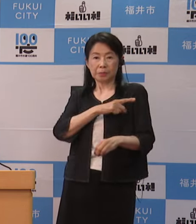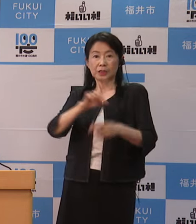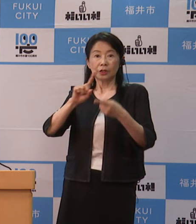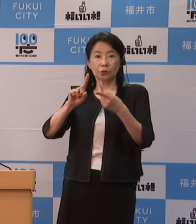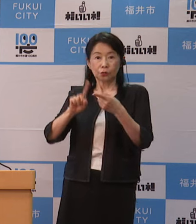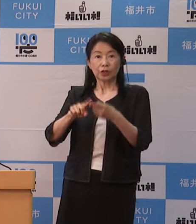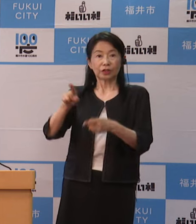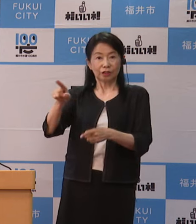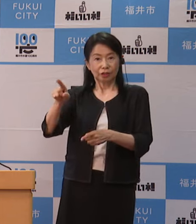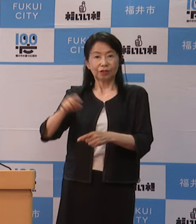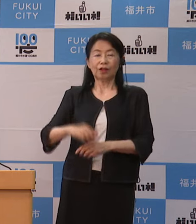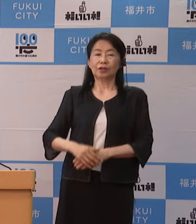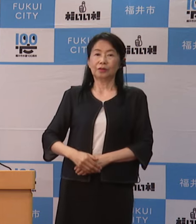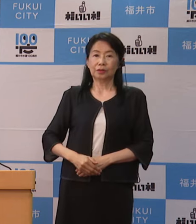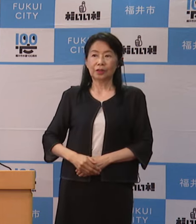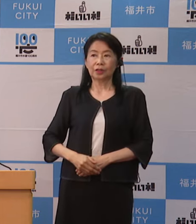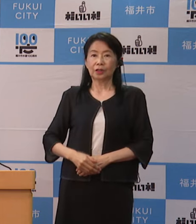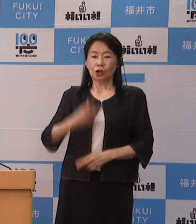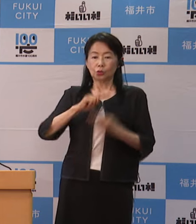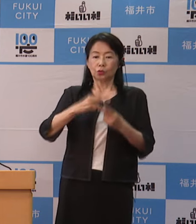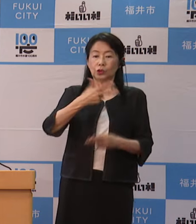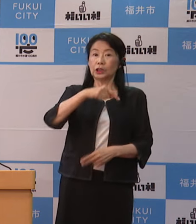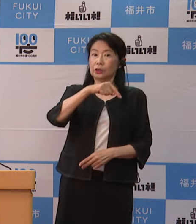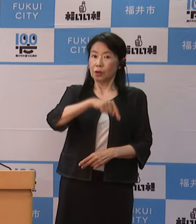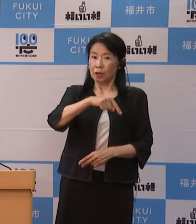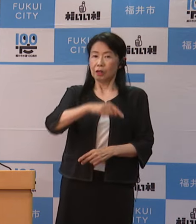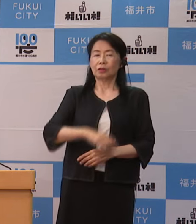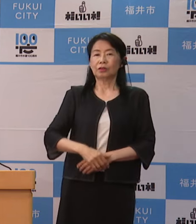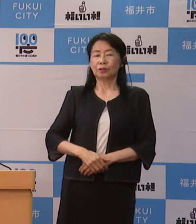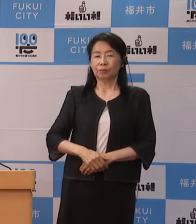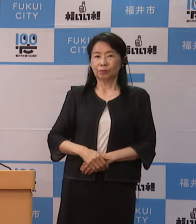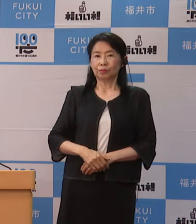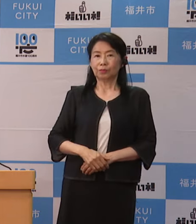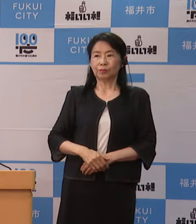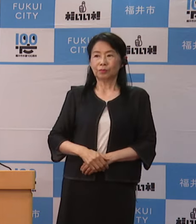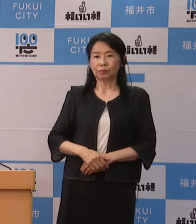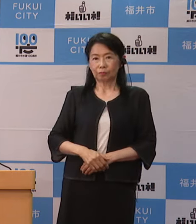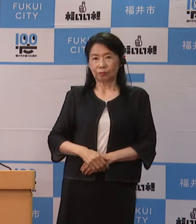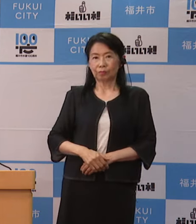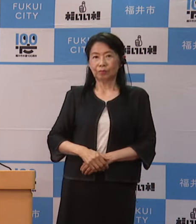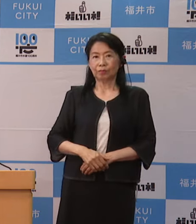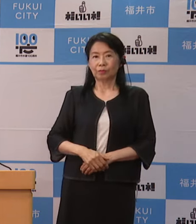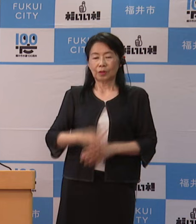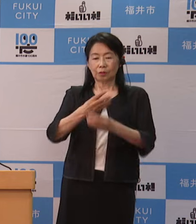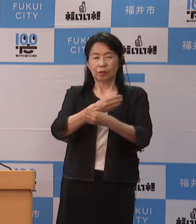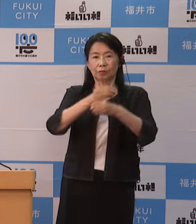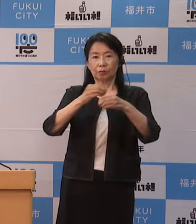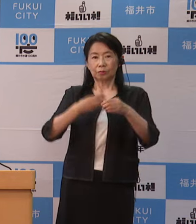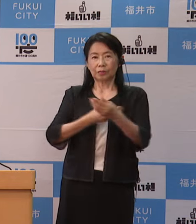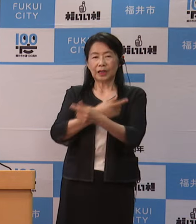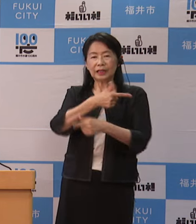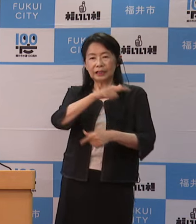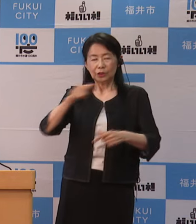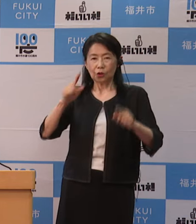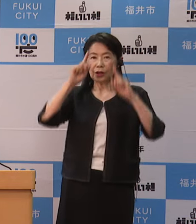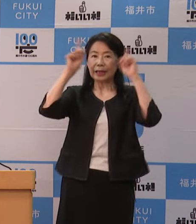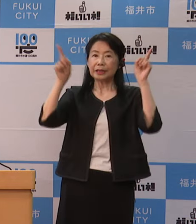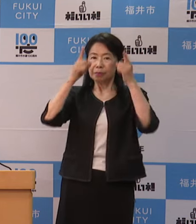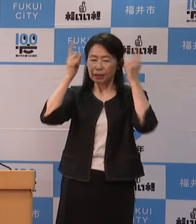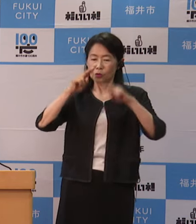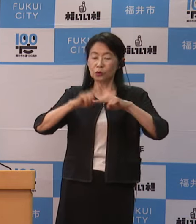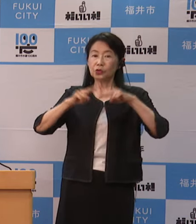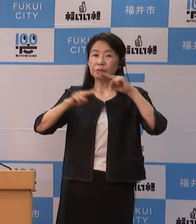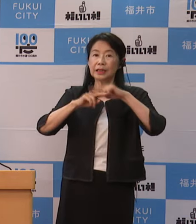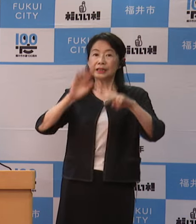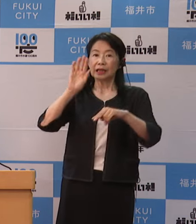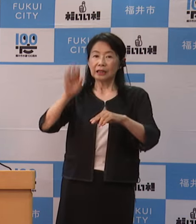きであって、で福井さんの方はもう少し、 共有して、いろんなイベントとかを積み重ね